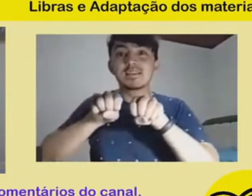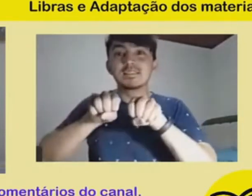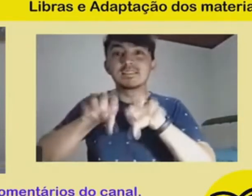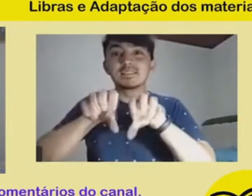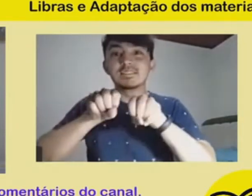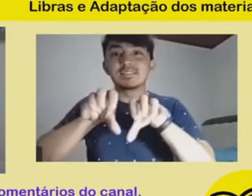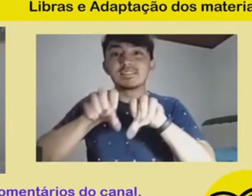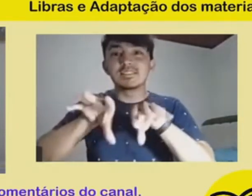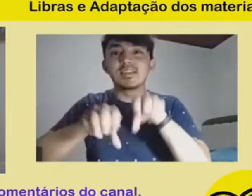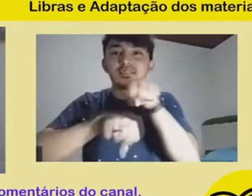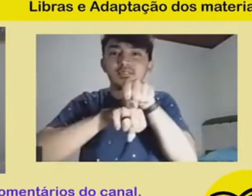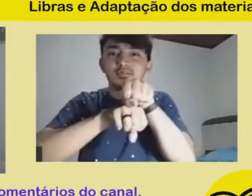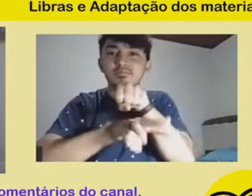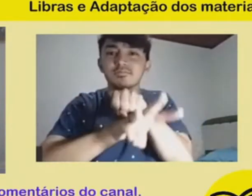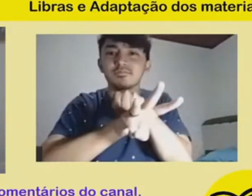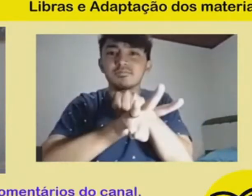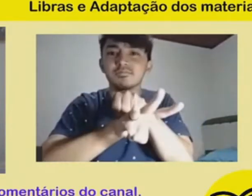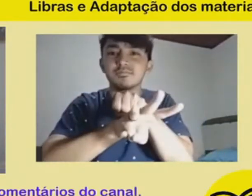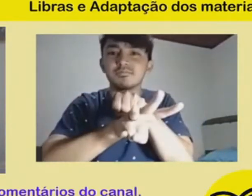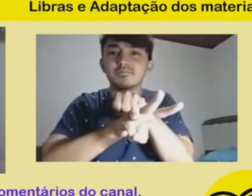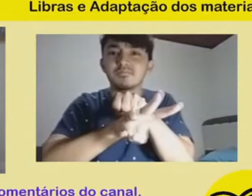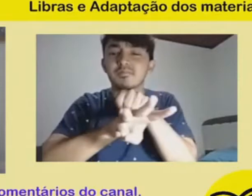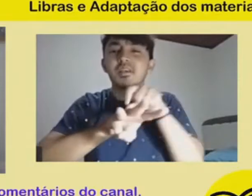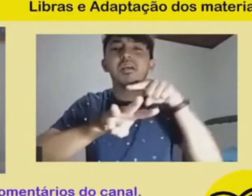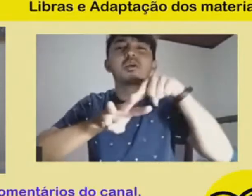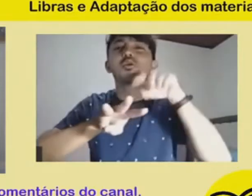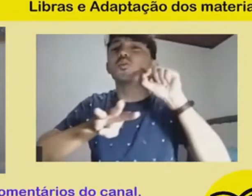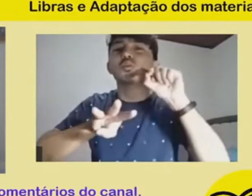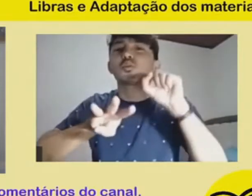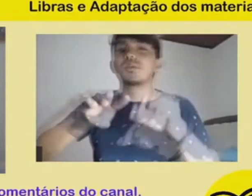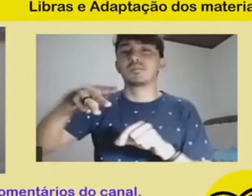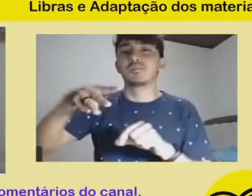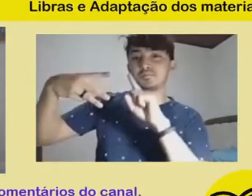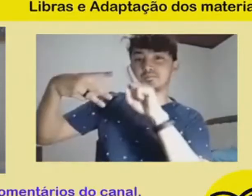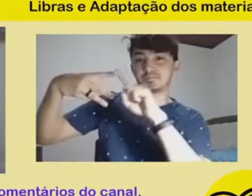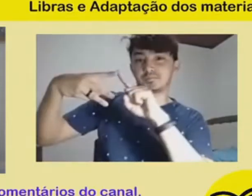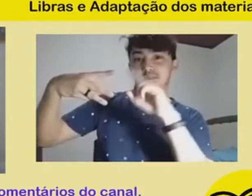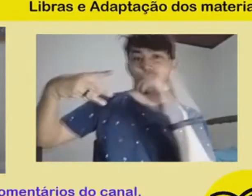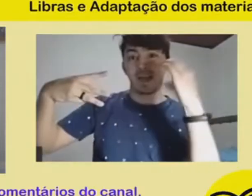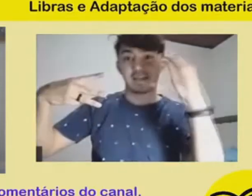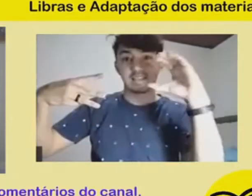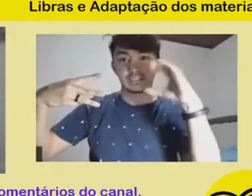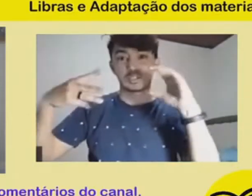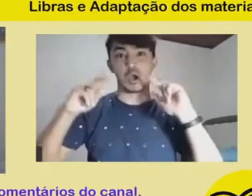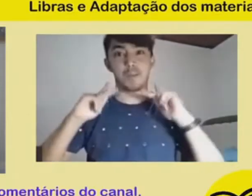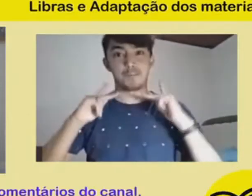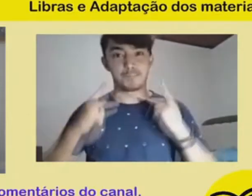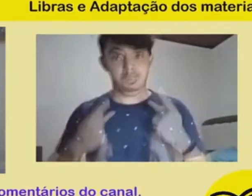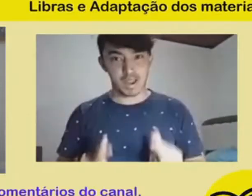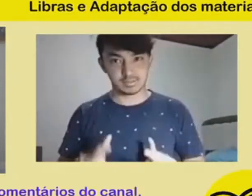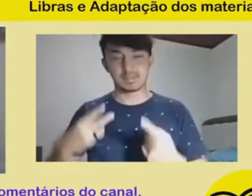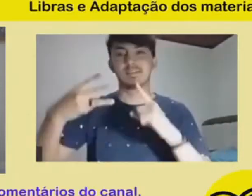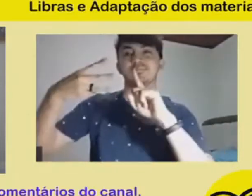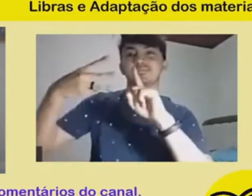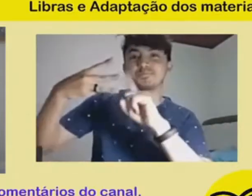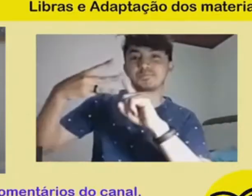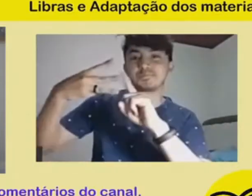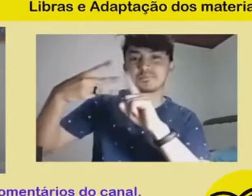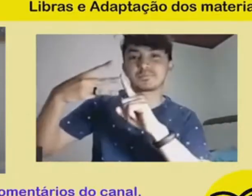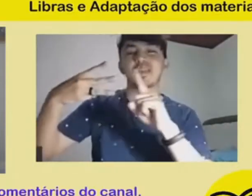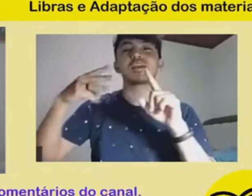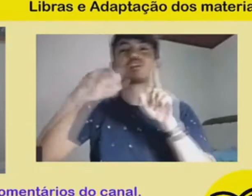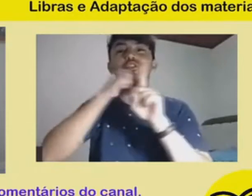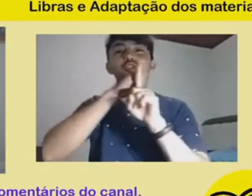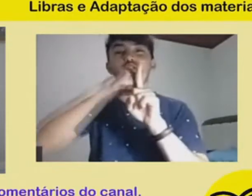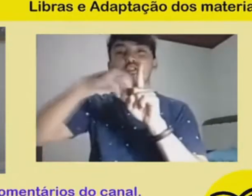Eu sou mestrando em ensino, que se ramifica em 3. E o que são esses 3?